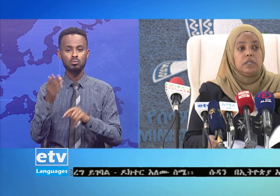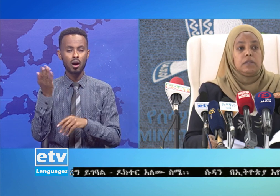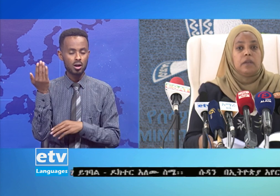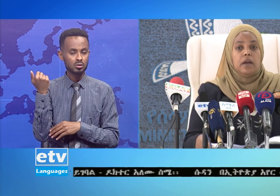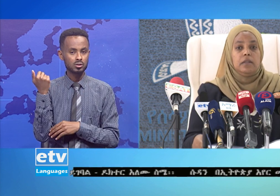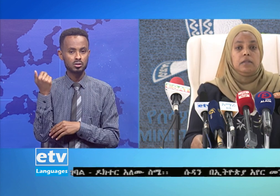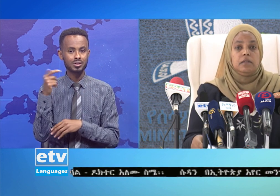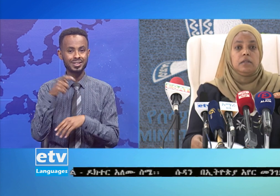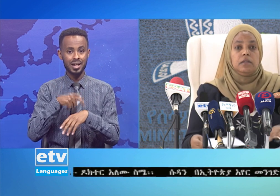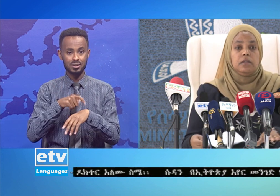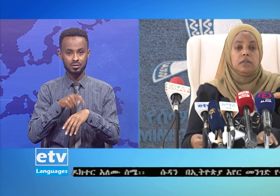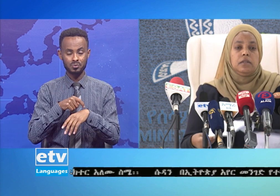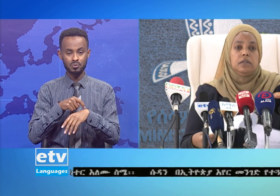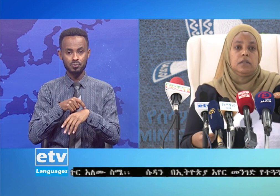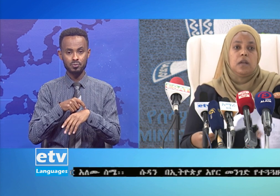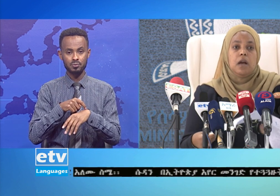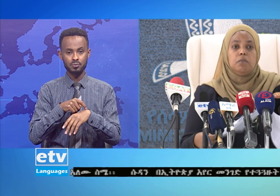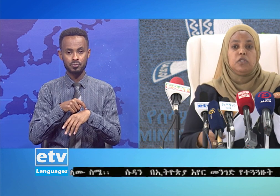ባለፉት ጊዜያት